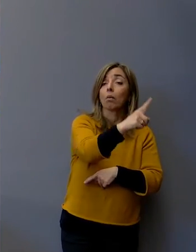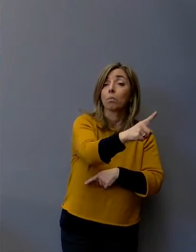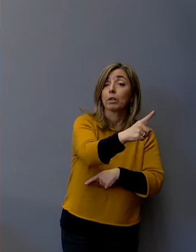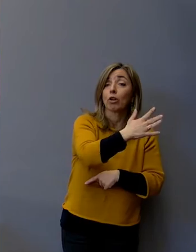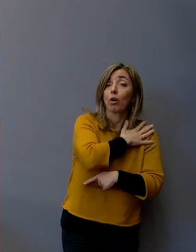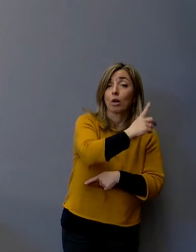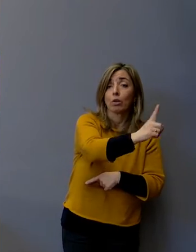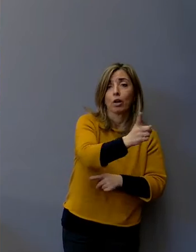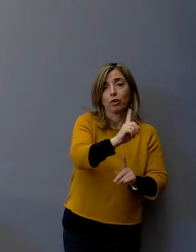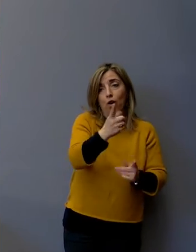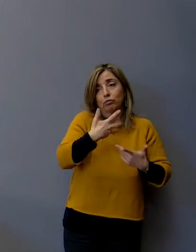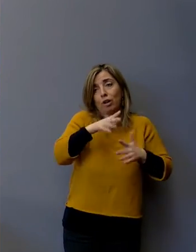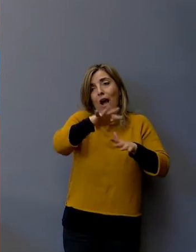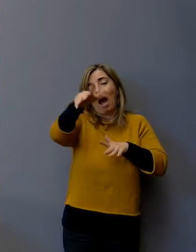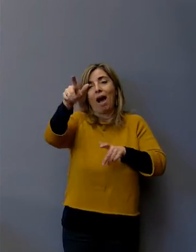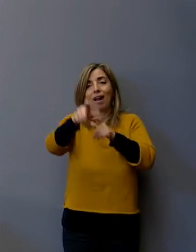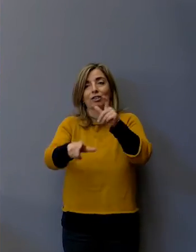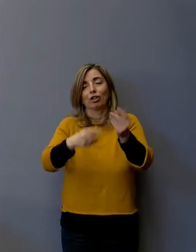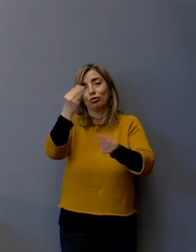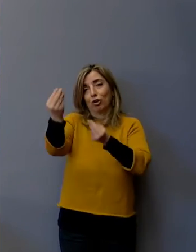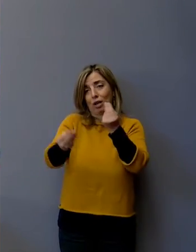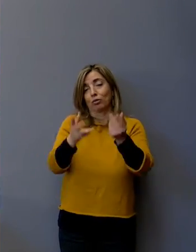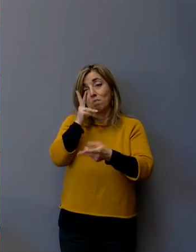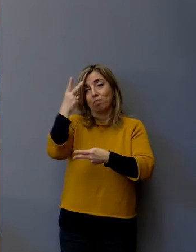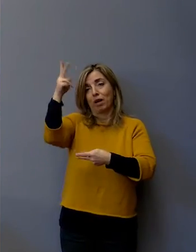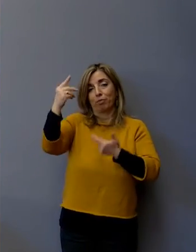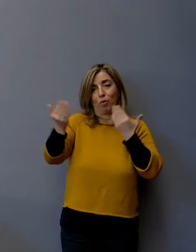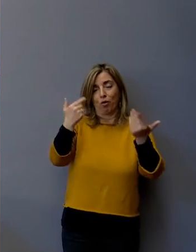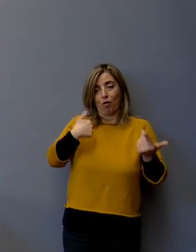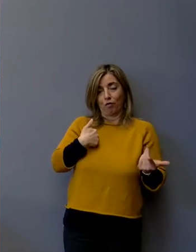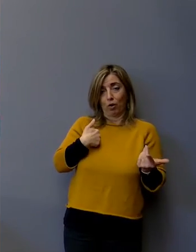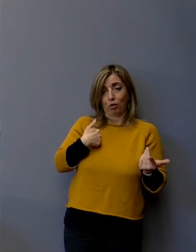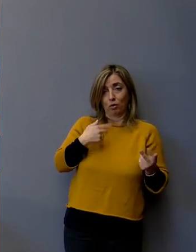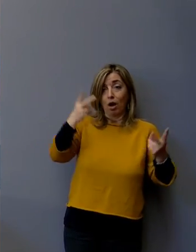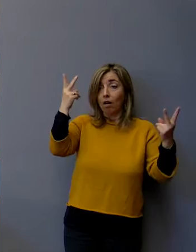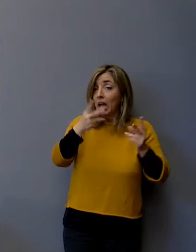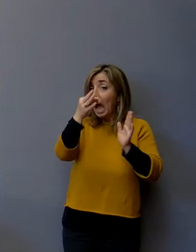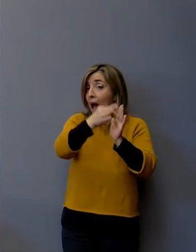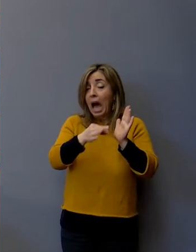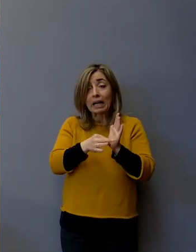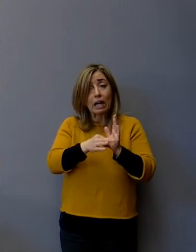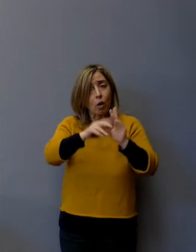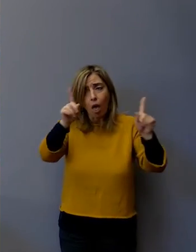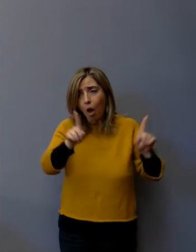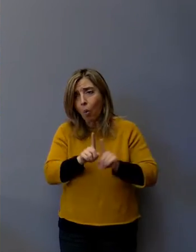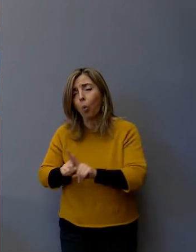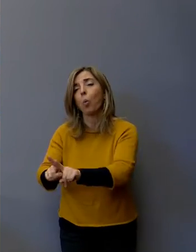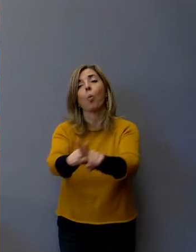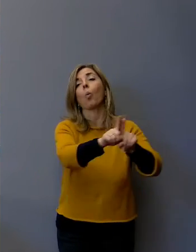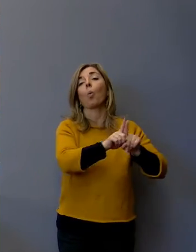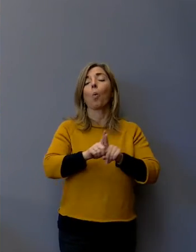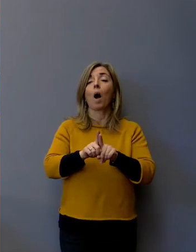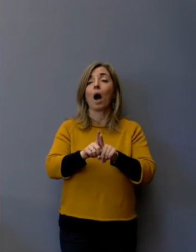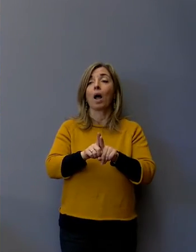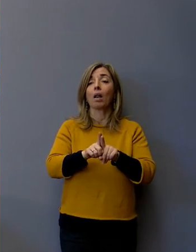poteva pretendere che per me vale se non valesse il fallo di mano e per gli altri si le regole sono uguali per tutti per cui i municipi stiano